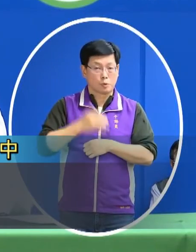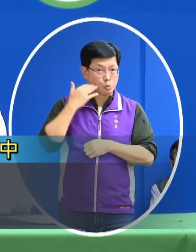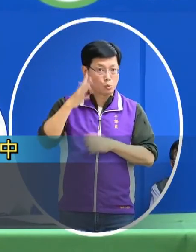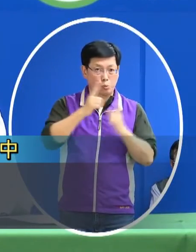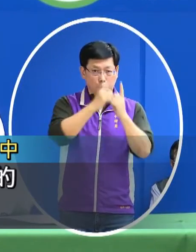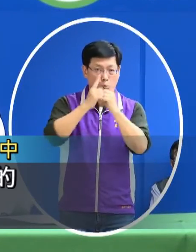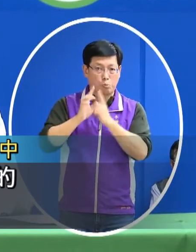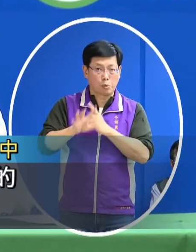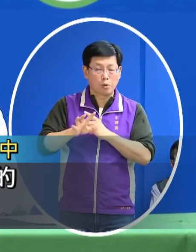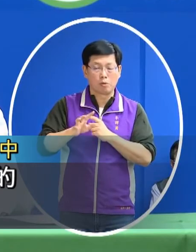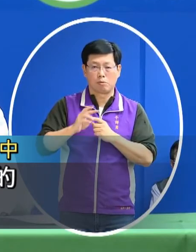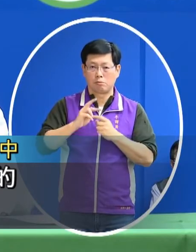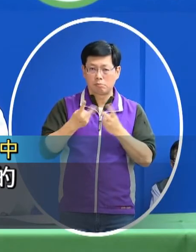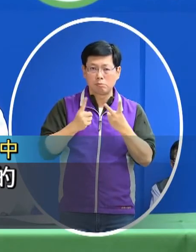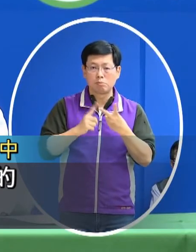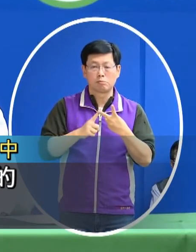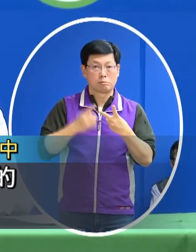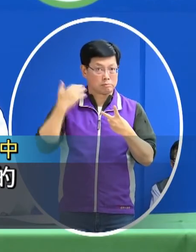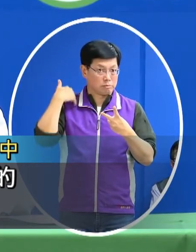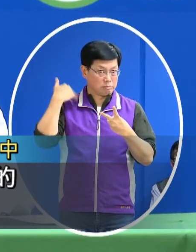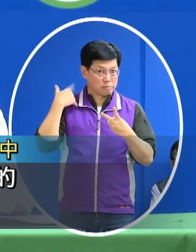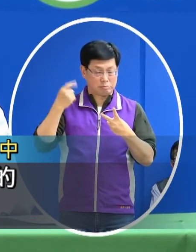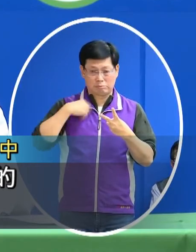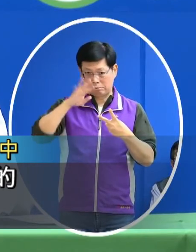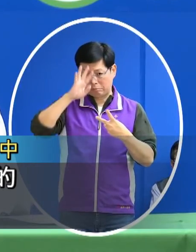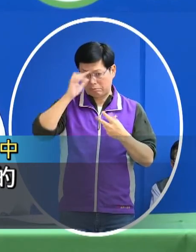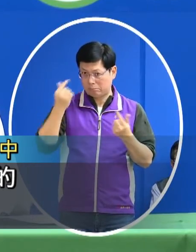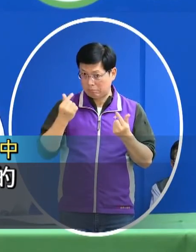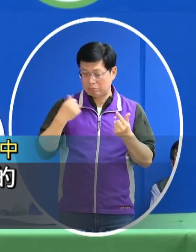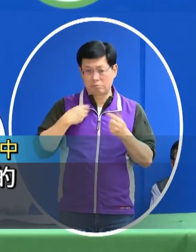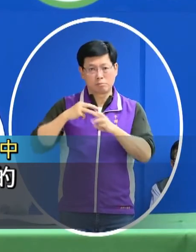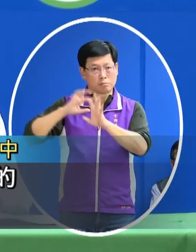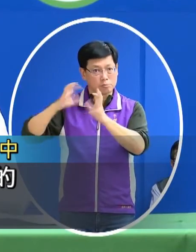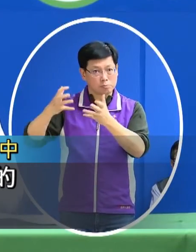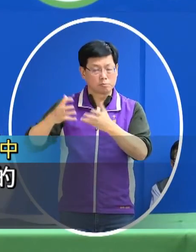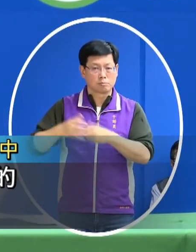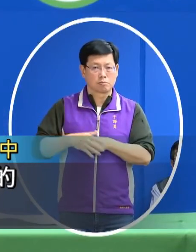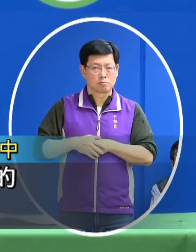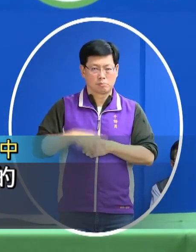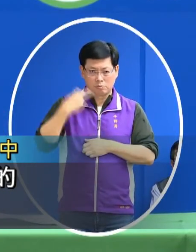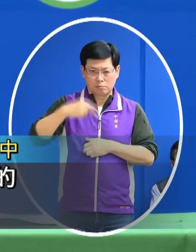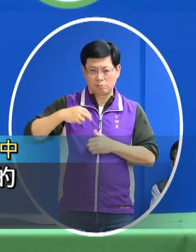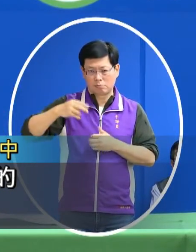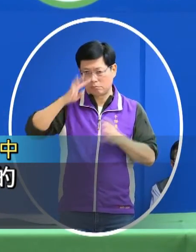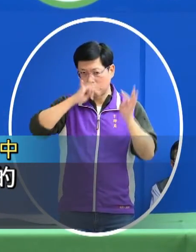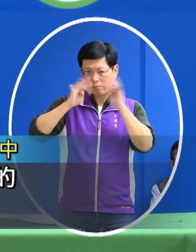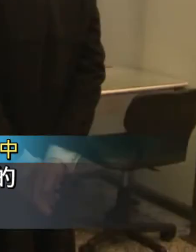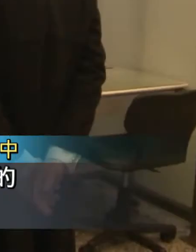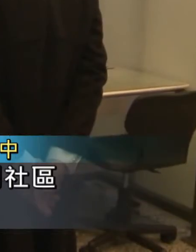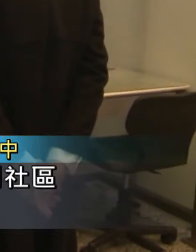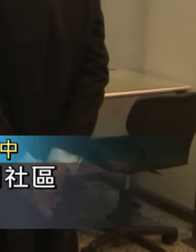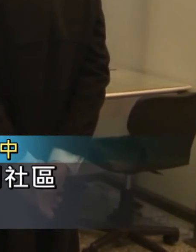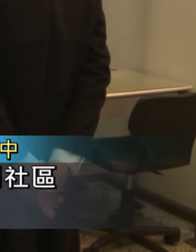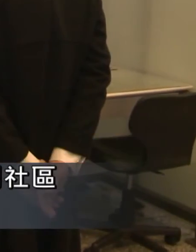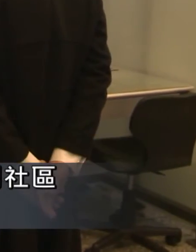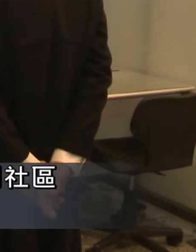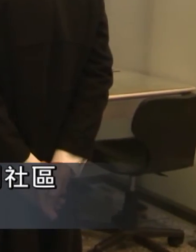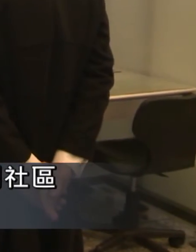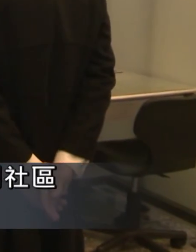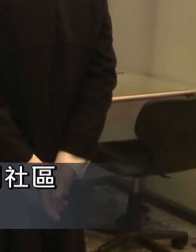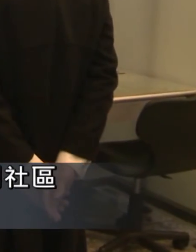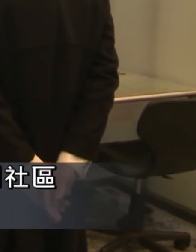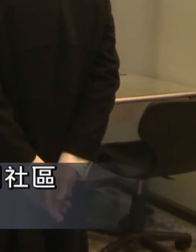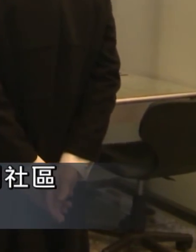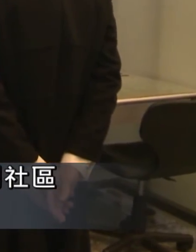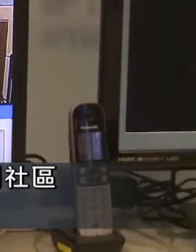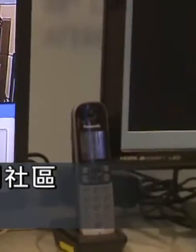接触者，或者有曾经有症状或有出国史的，做进一步的调查。 此外，为了防范有